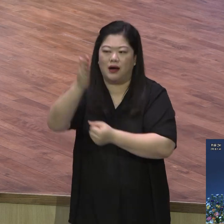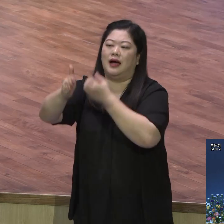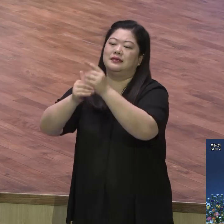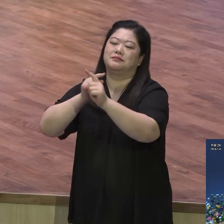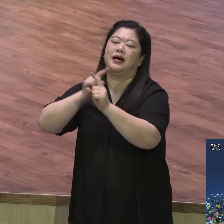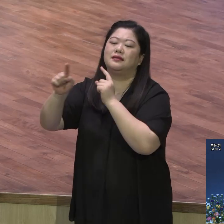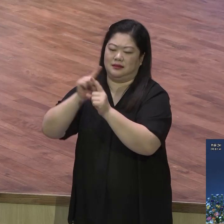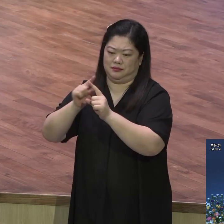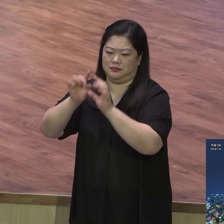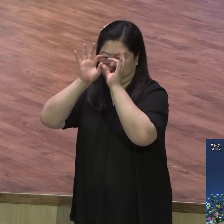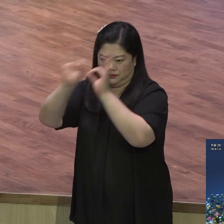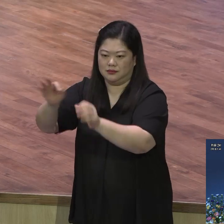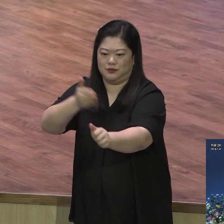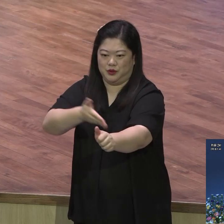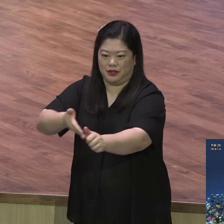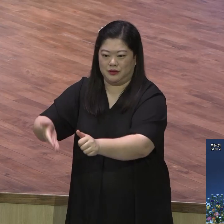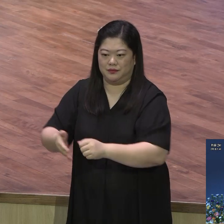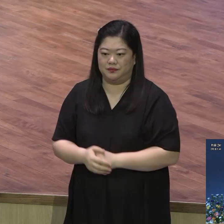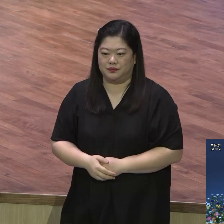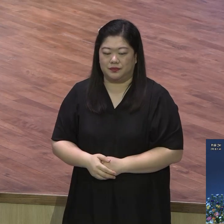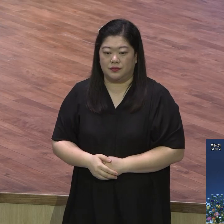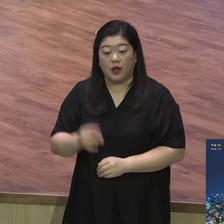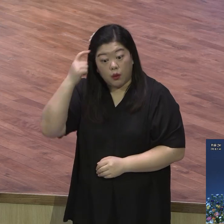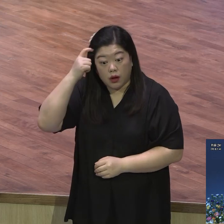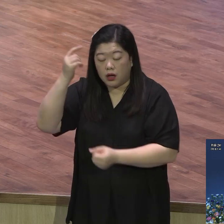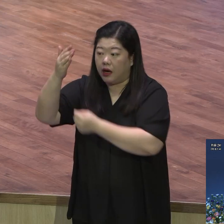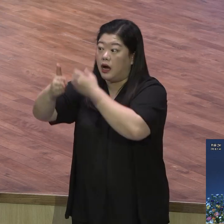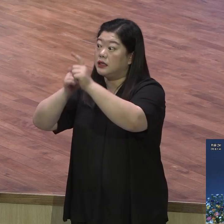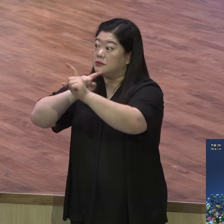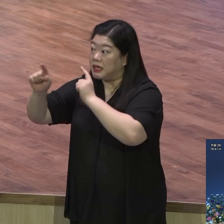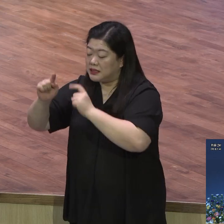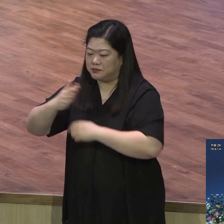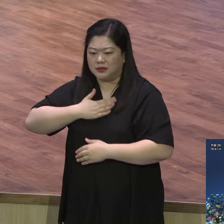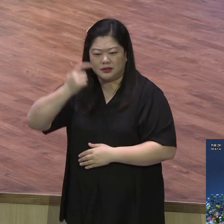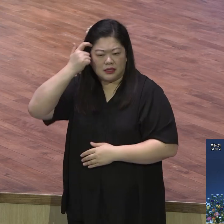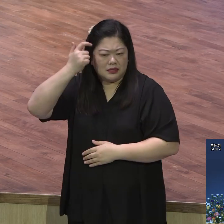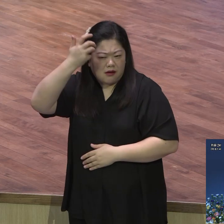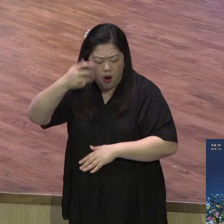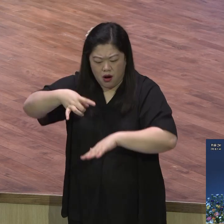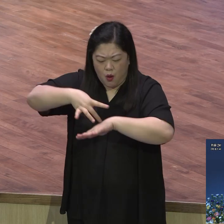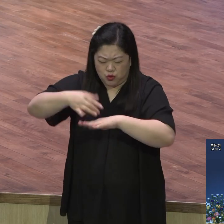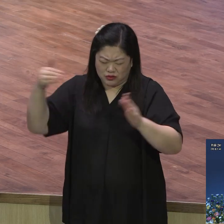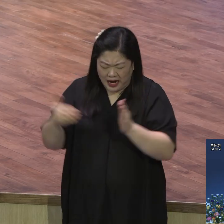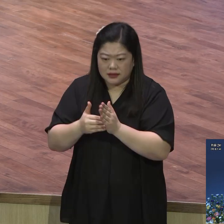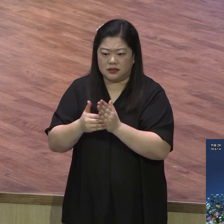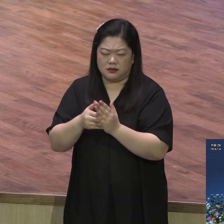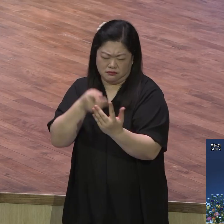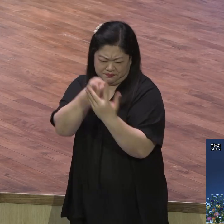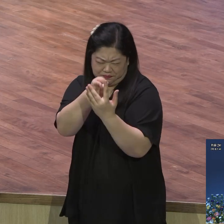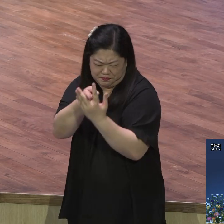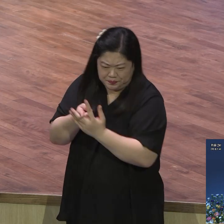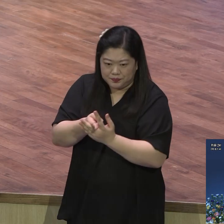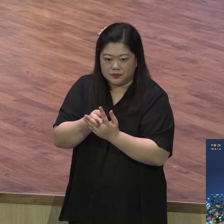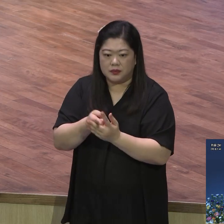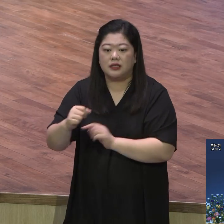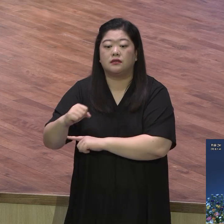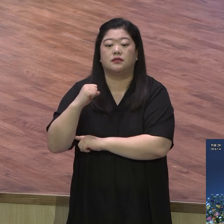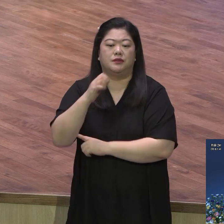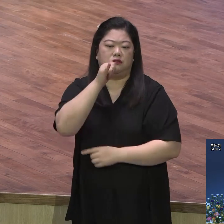운동력이 있어. 영과 혼과 관절 골수 끼러 쪼개는 능력이 있다니까요. 말씀을 잡으면 말씀. 하늘 말씀을 잡으면 사람 말 만 들어.